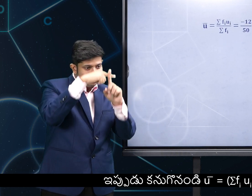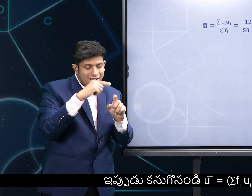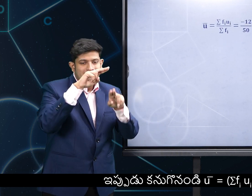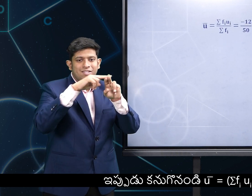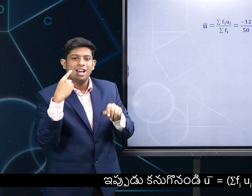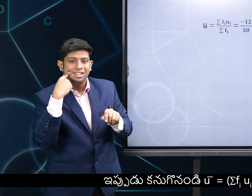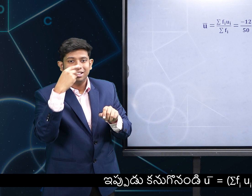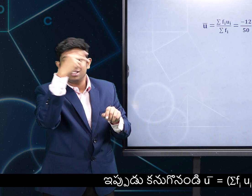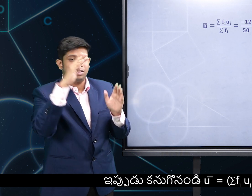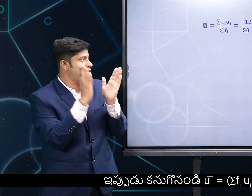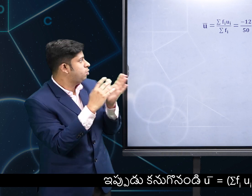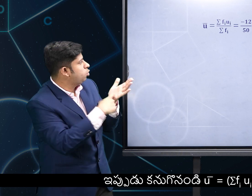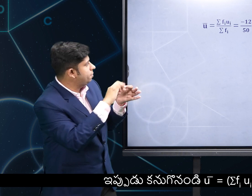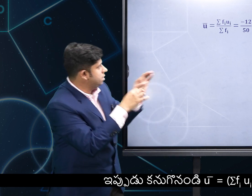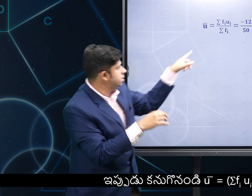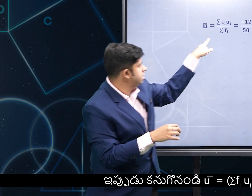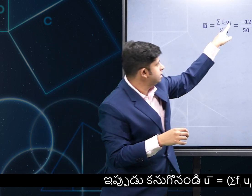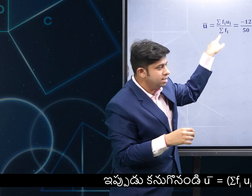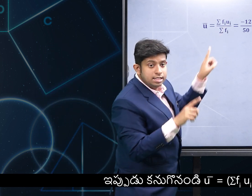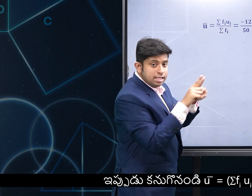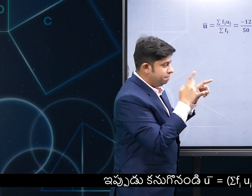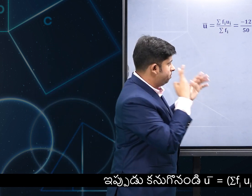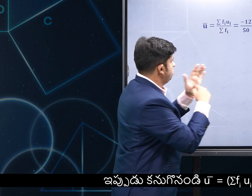U1 by sum of F1